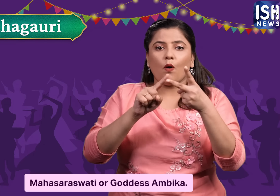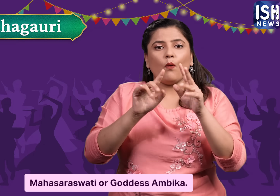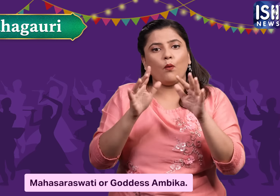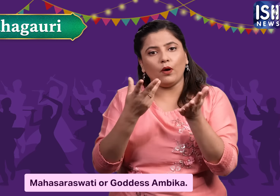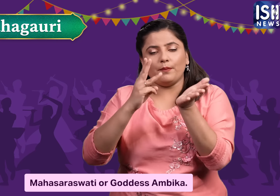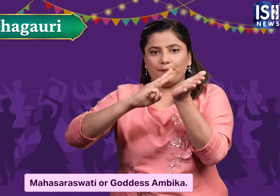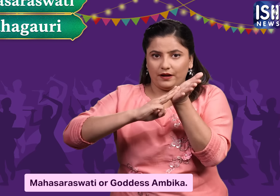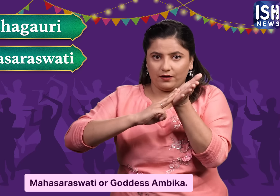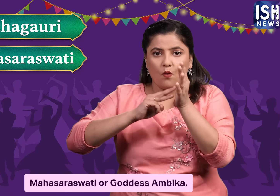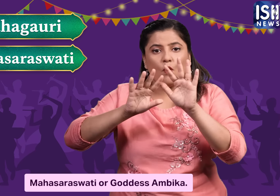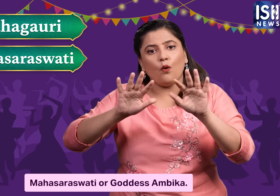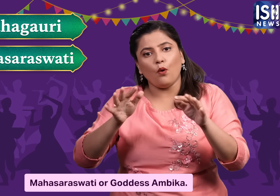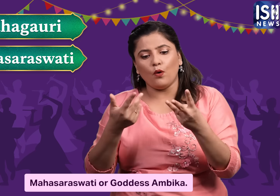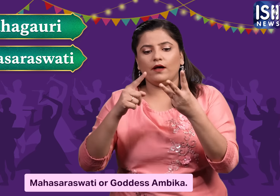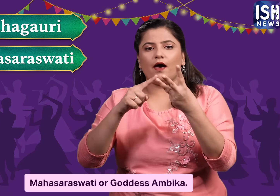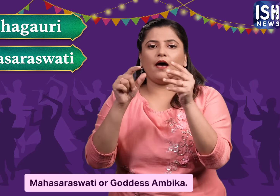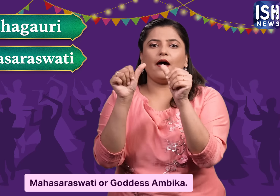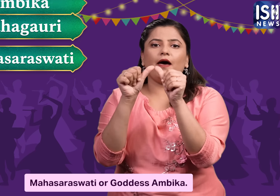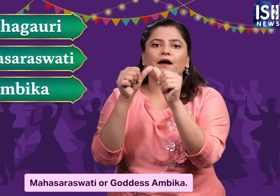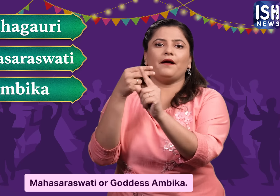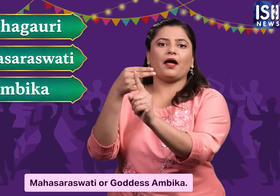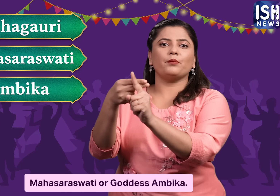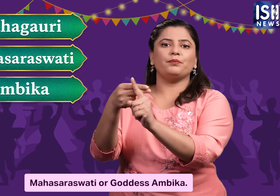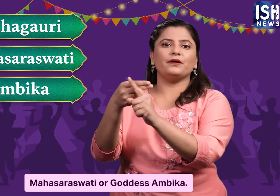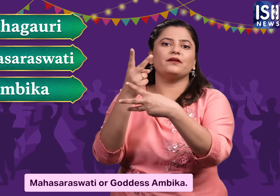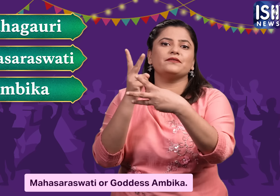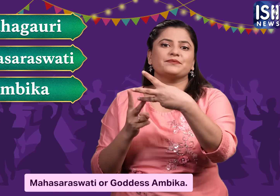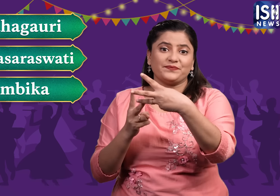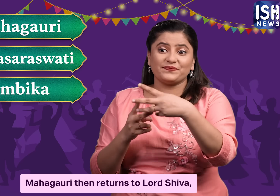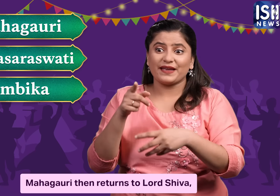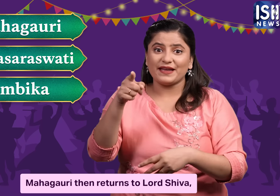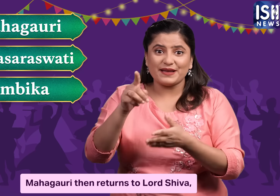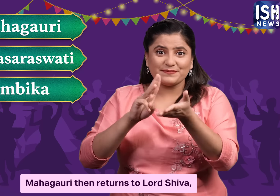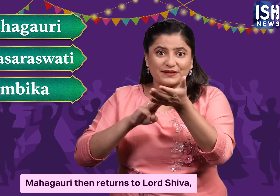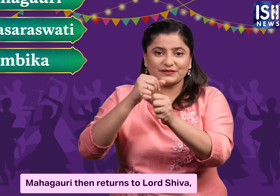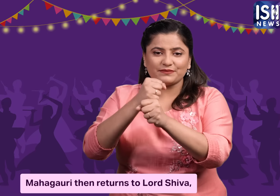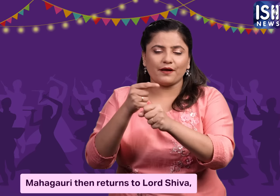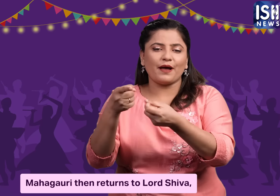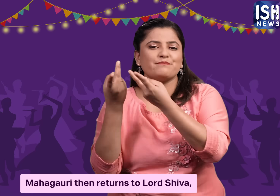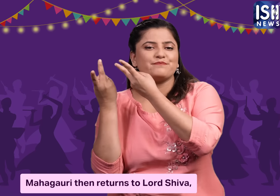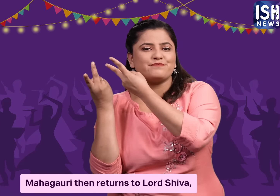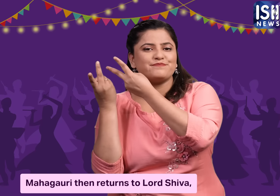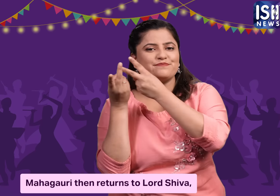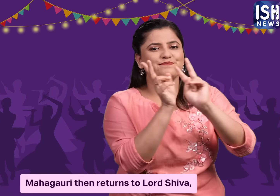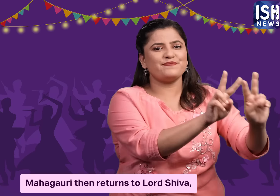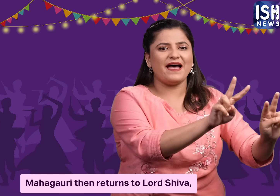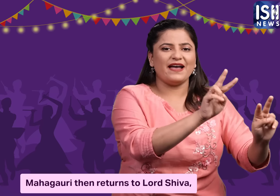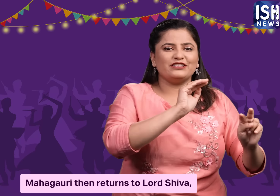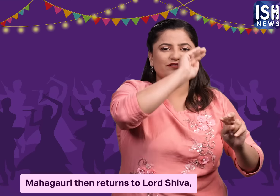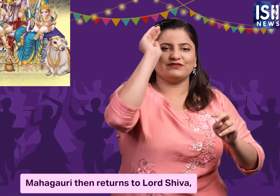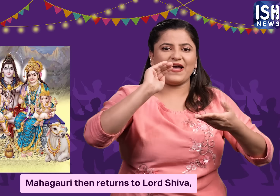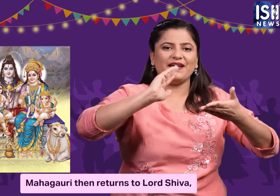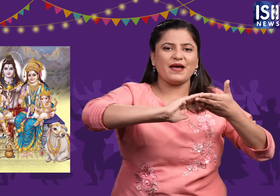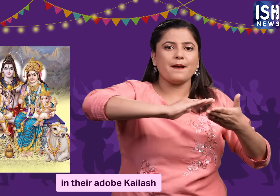महासरस्वती या देवी अंबिका भी कहा जाता है। फिर महागौरी भगवान शिव के पास अपने